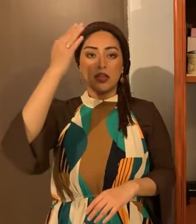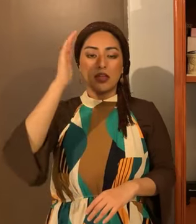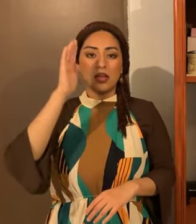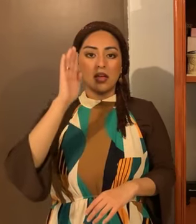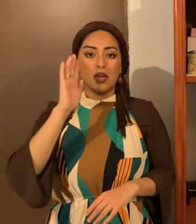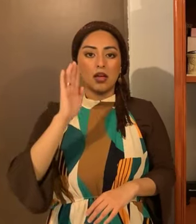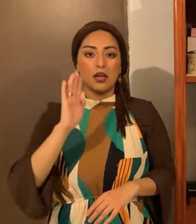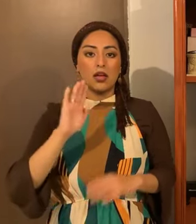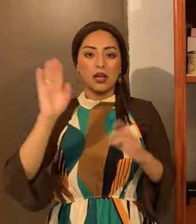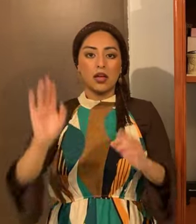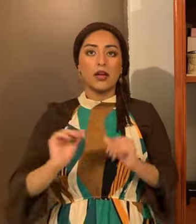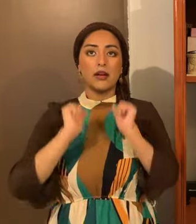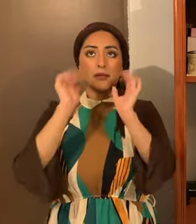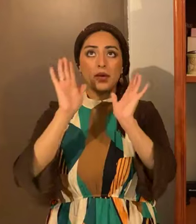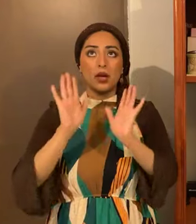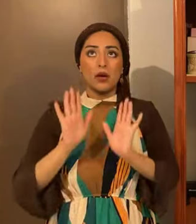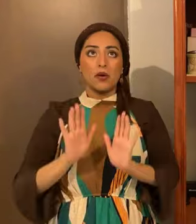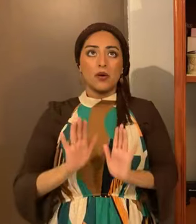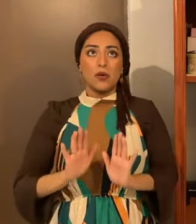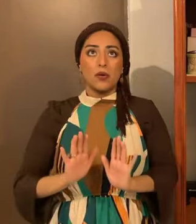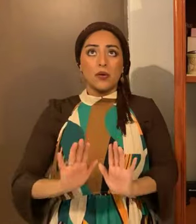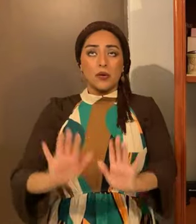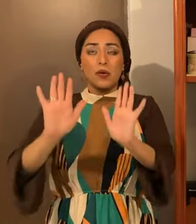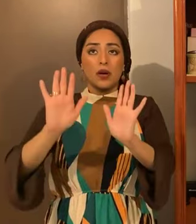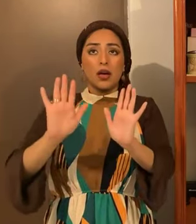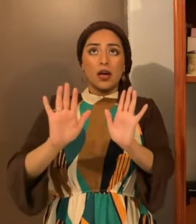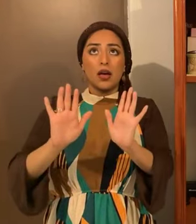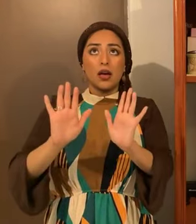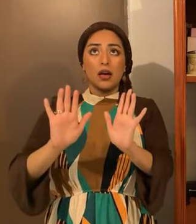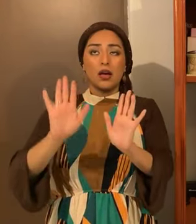Elohim, Baruch atah